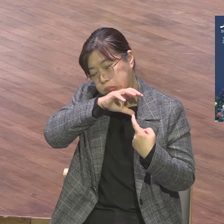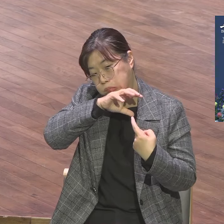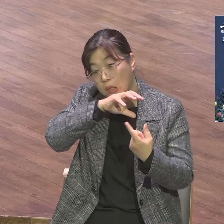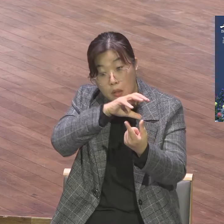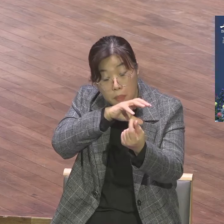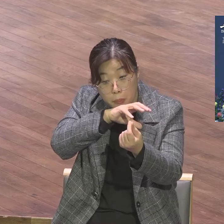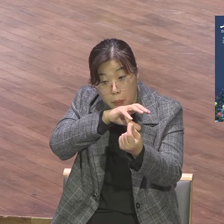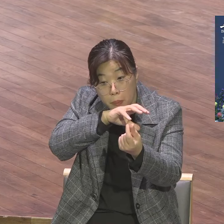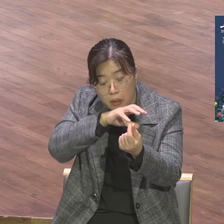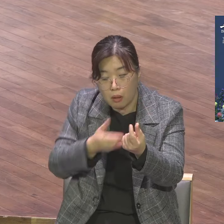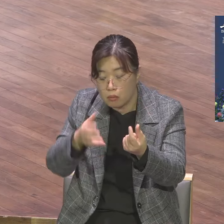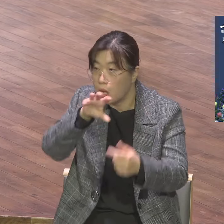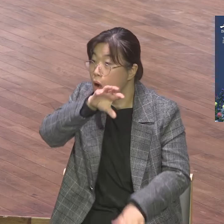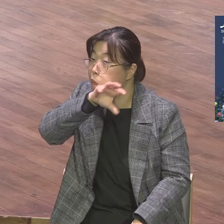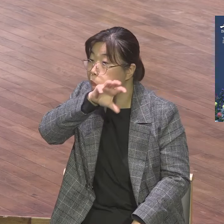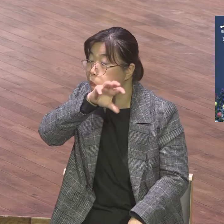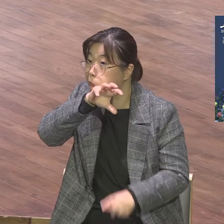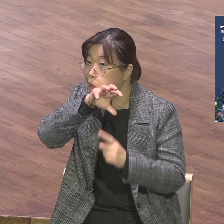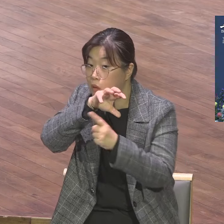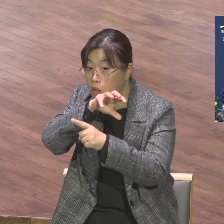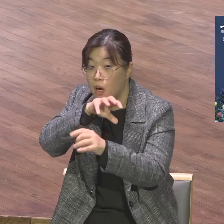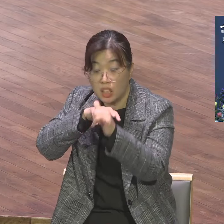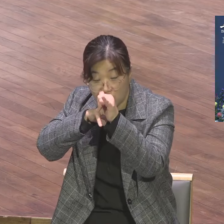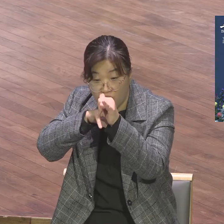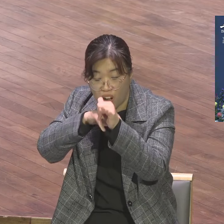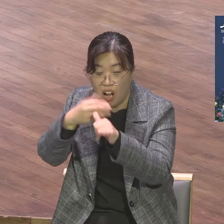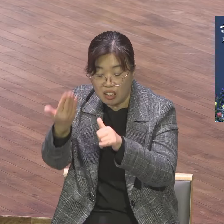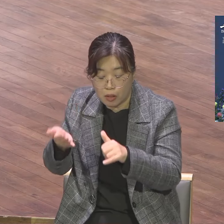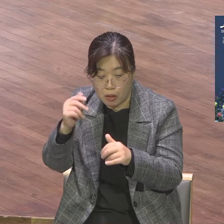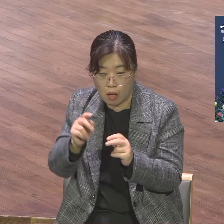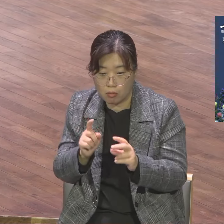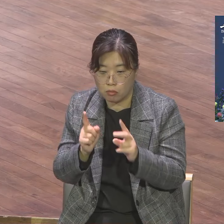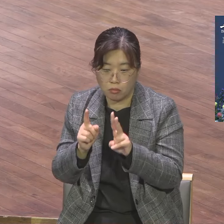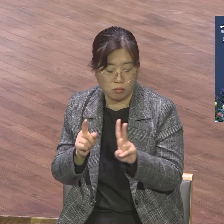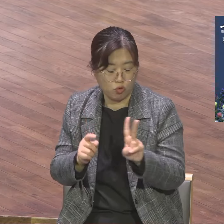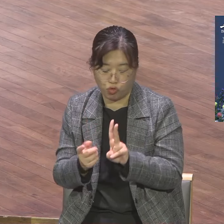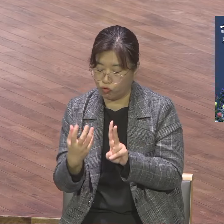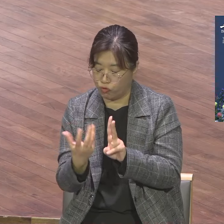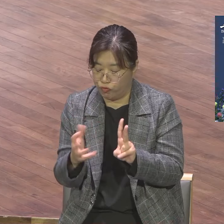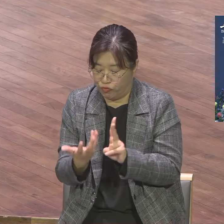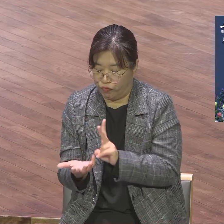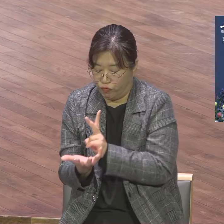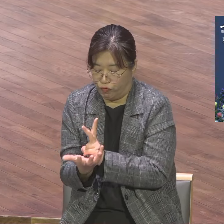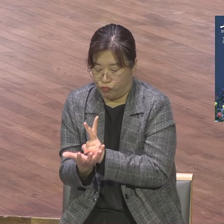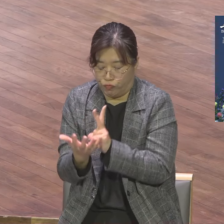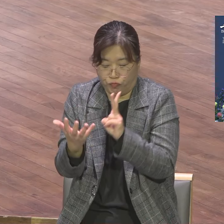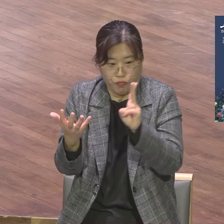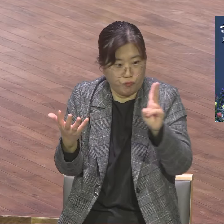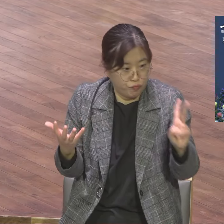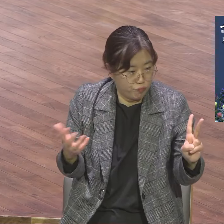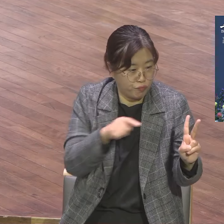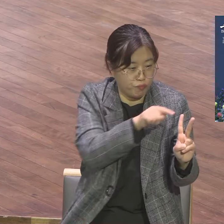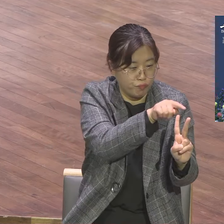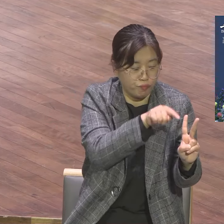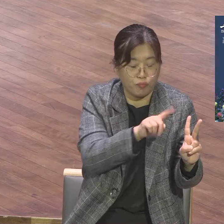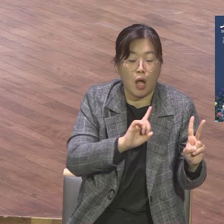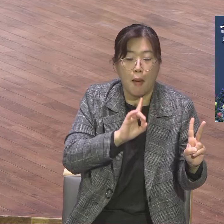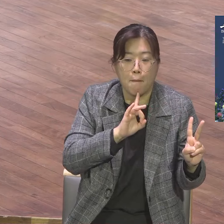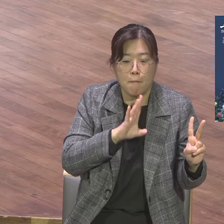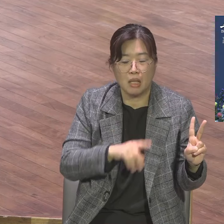절대 계획을 본 모세, 여호수아, 갈렙 이들은 정반대의 길을 갔어요. 정반대입니다. 숫자가